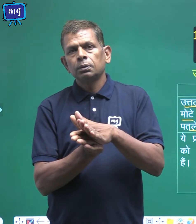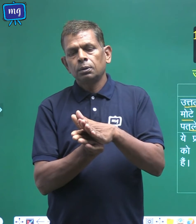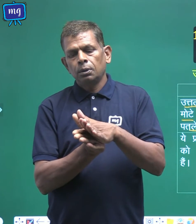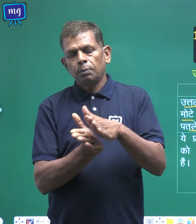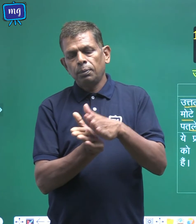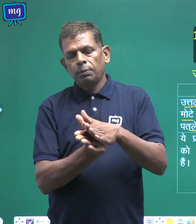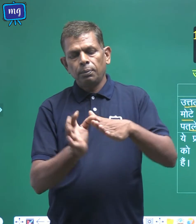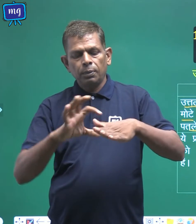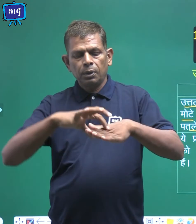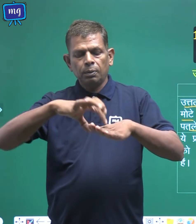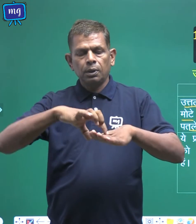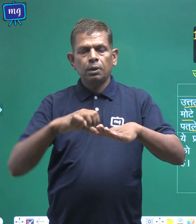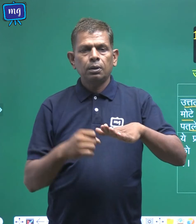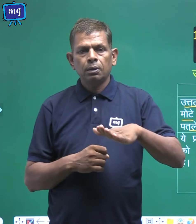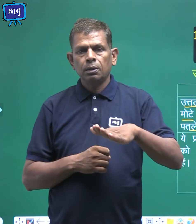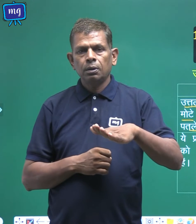बीच में पतले